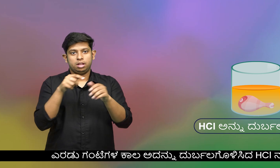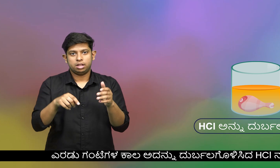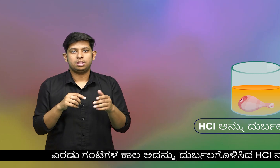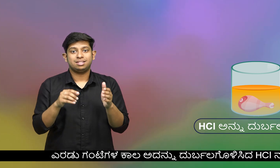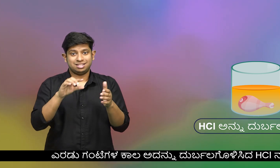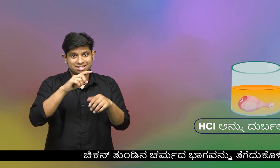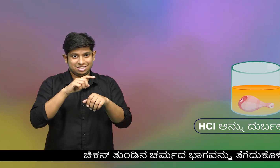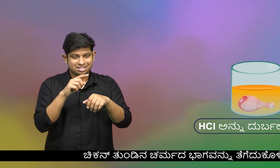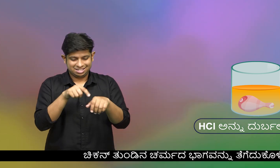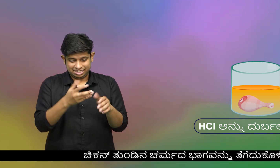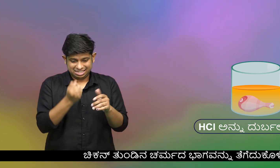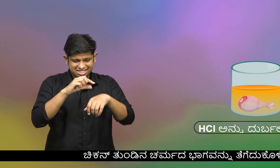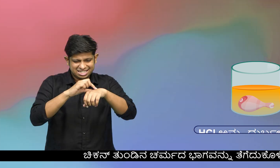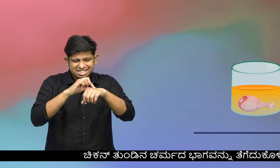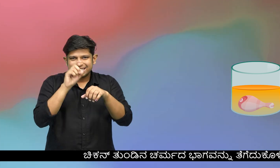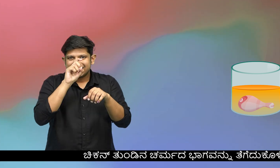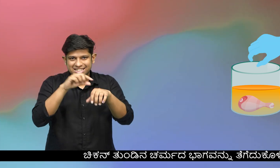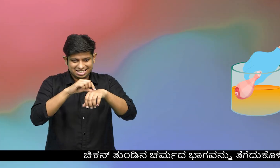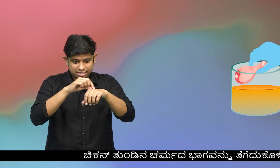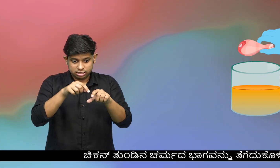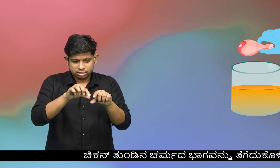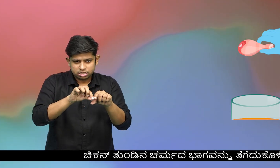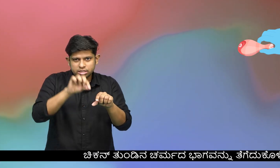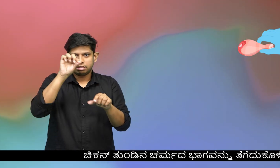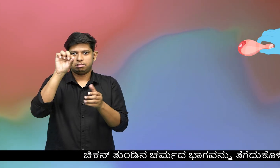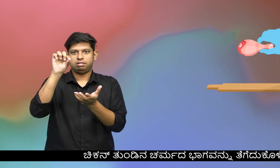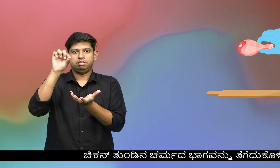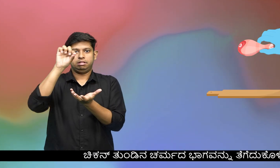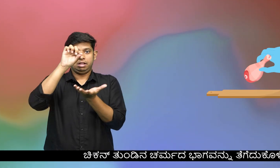ಇರಿಸಿ. ಚಿಕನ್ ತುಂಡಿನ ಚರ್ಮದ ಭಾಗವನ್ನು ತೆಗೆದುಕೊಳ್ಳಿ.